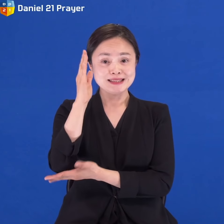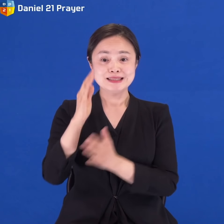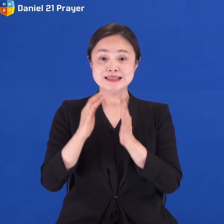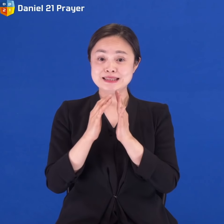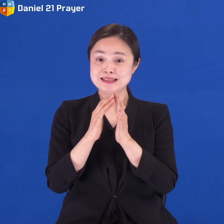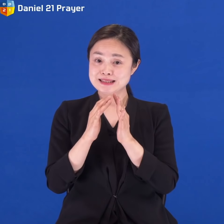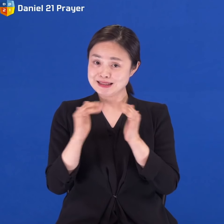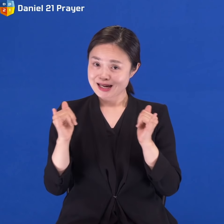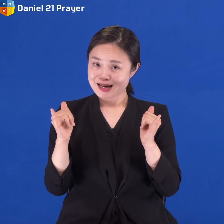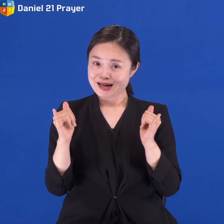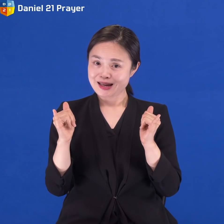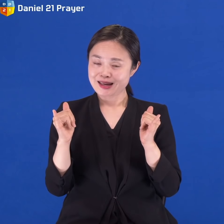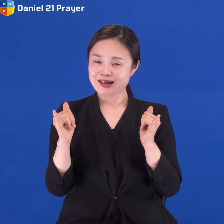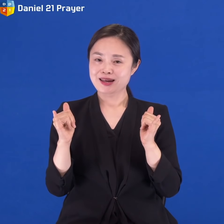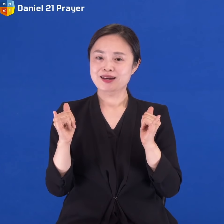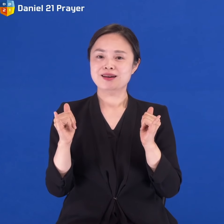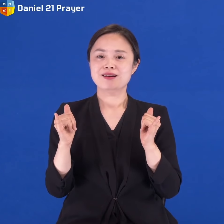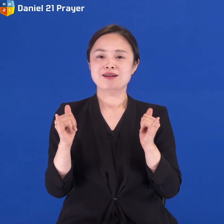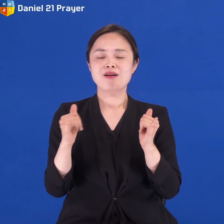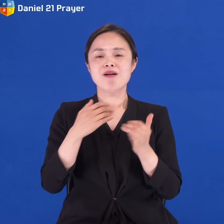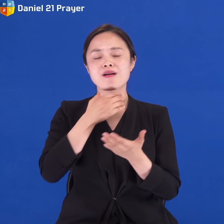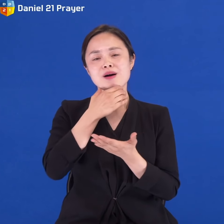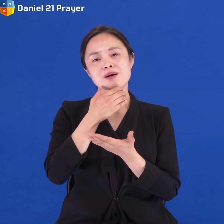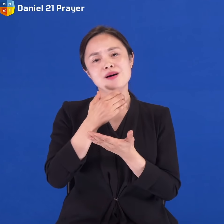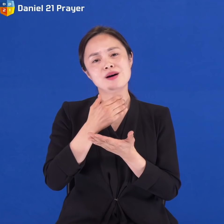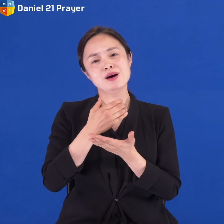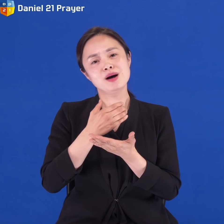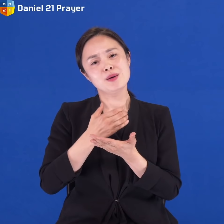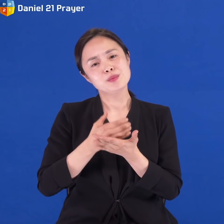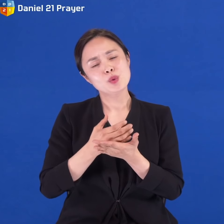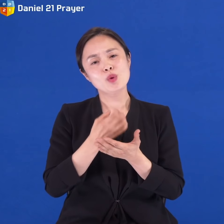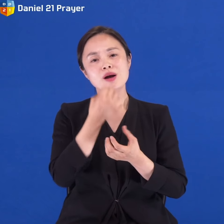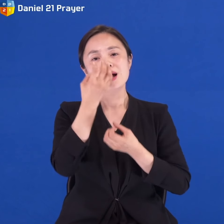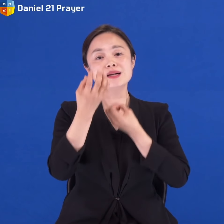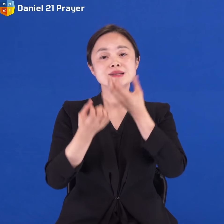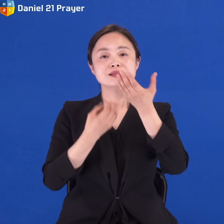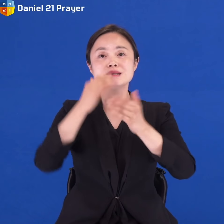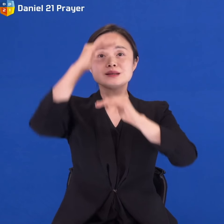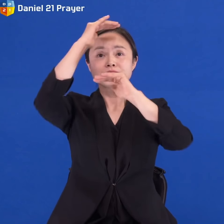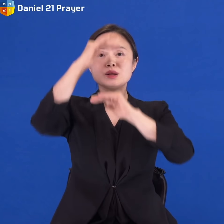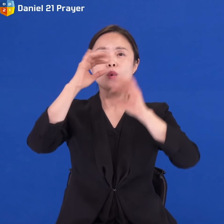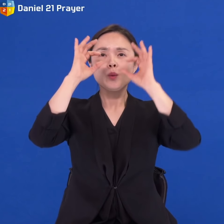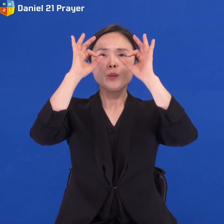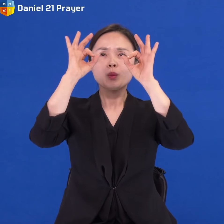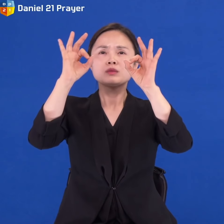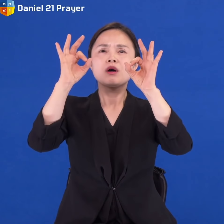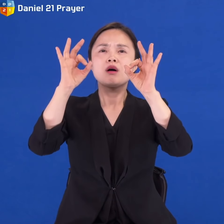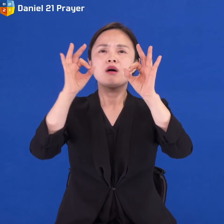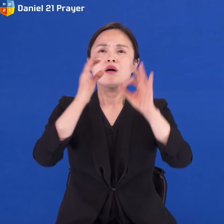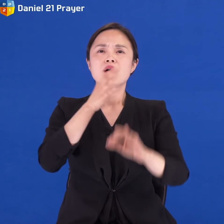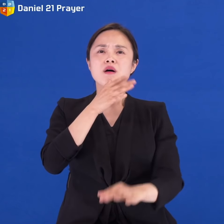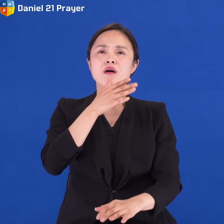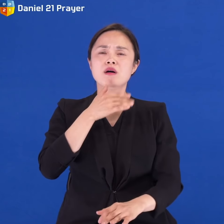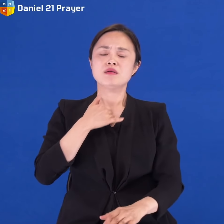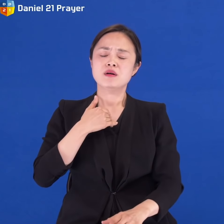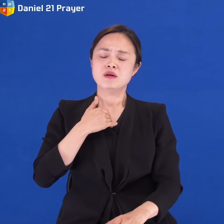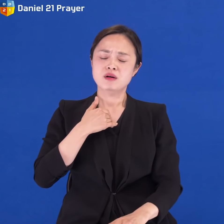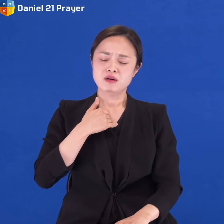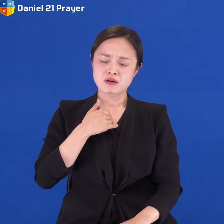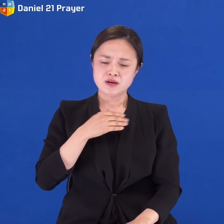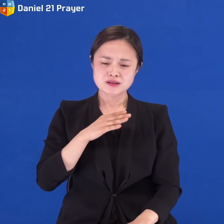간증을, 살아있는 생생한 간증을 들으면서 제가 얼마나 어리석었고 얼마나